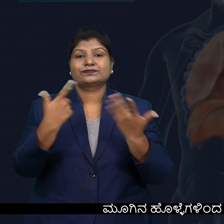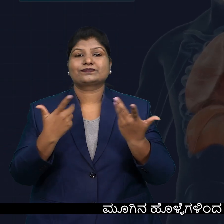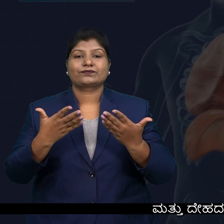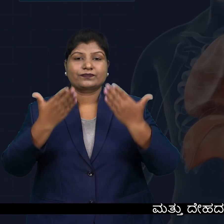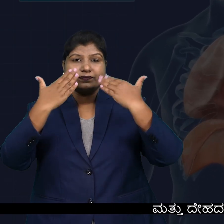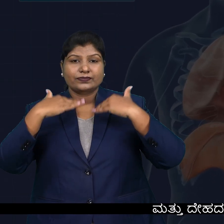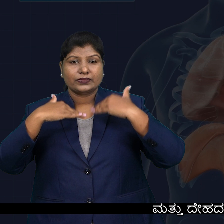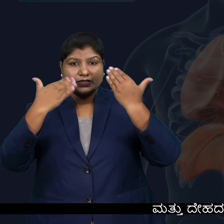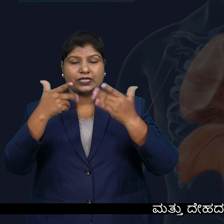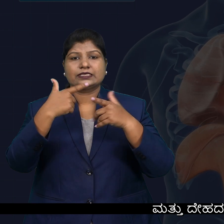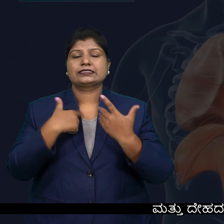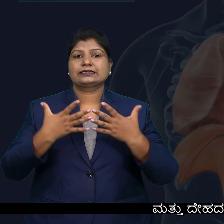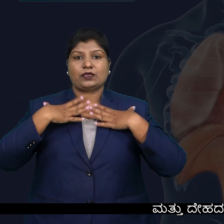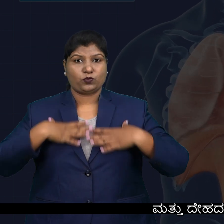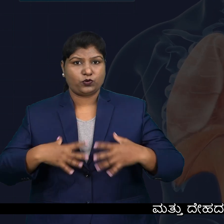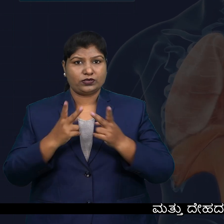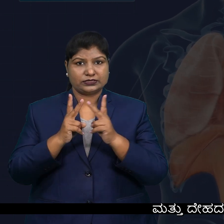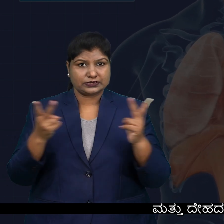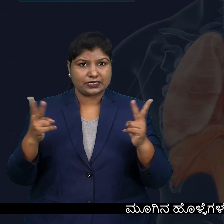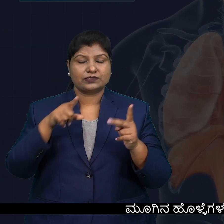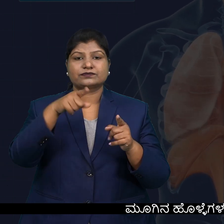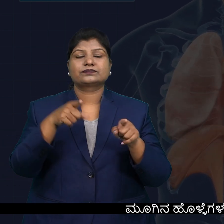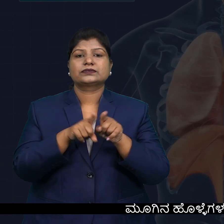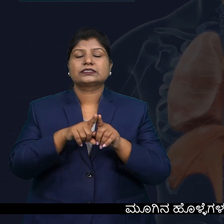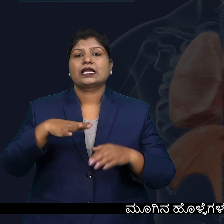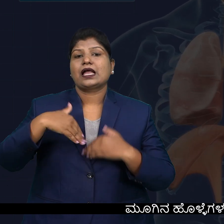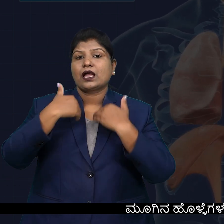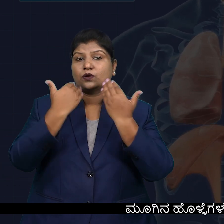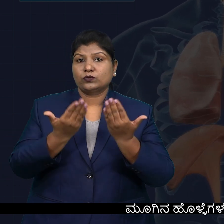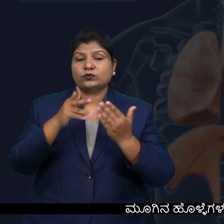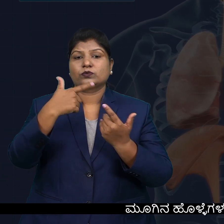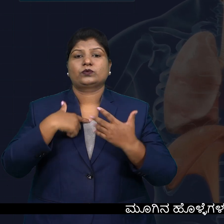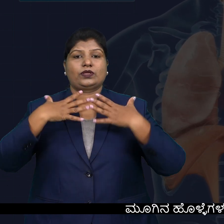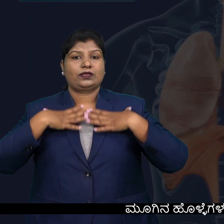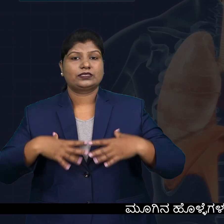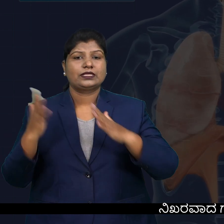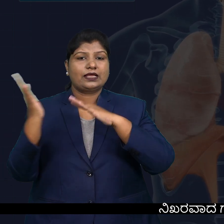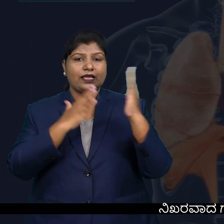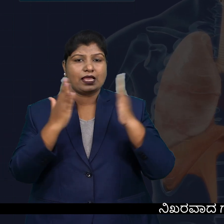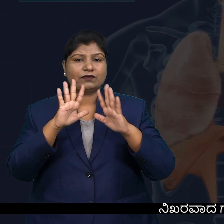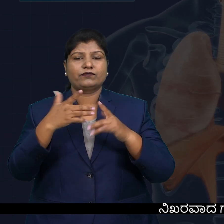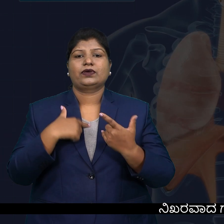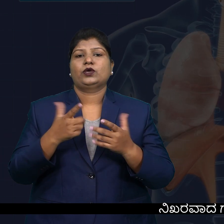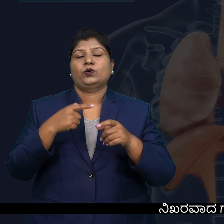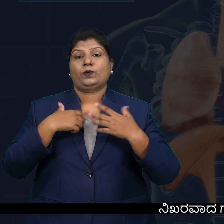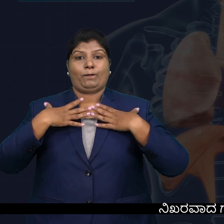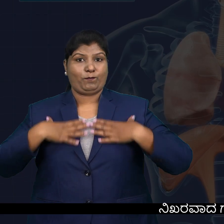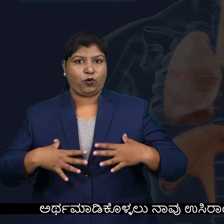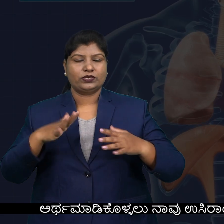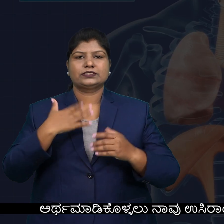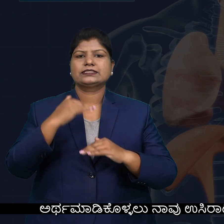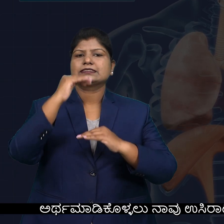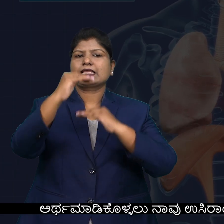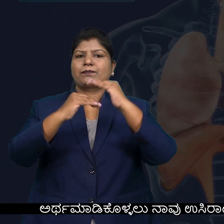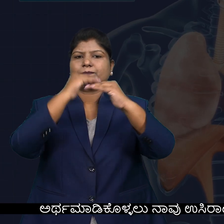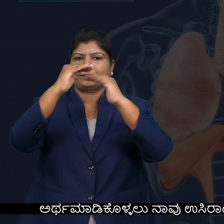ಜೀವಕೋಶಗಳಿಗೆ ಮತ್ತು ದೇಹದ ಜೀವಕೋಶಗಳಿಂದ ಮೂಗಿನ ಹೊಳ್ಳೆಗಳವರೆಗೆ ನಮ್ಮ ದೇಹದಲ್ಲಿನ ನಿಖರವಾದ ಗಾಳಿಯ ಹರಿವನ್ನು